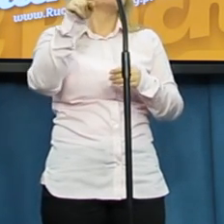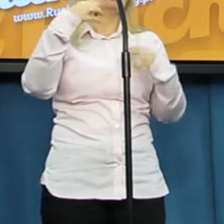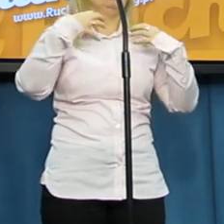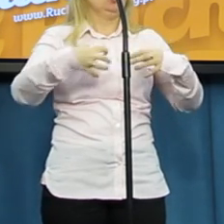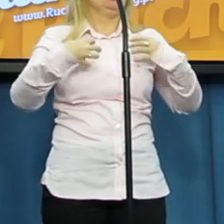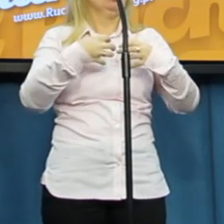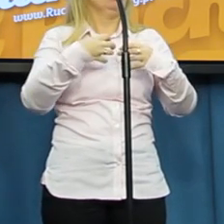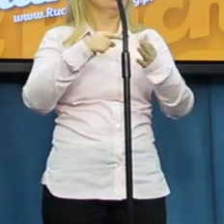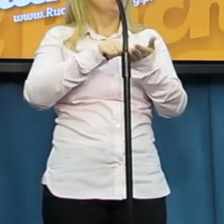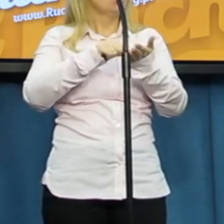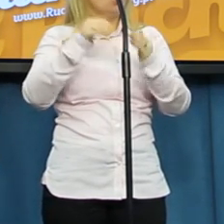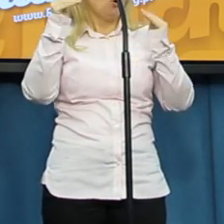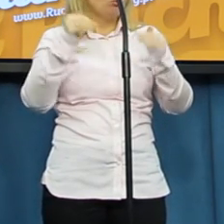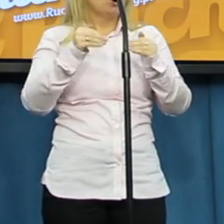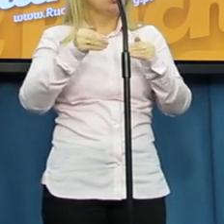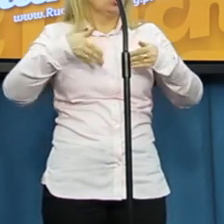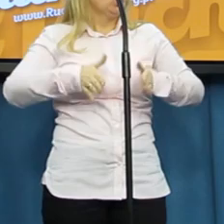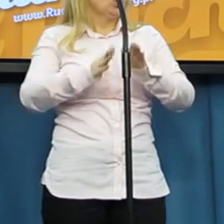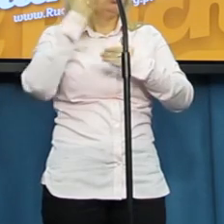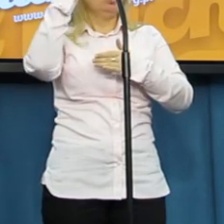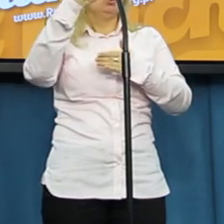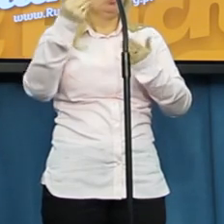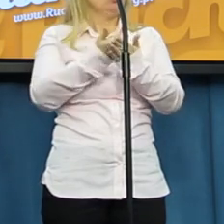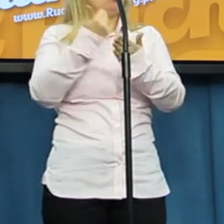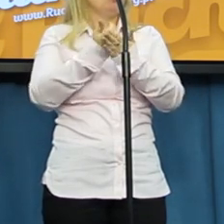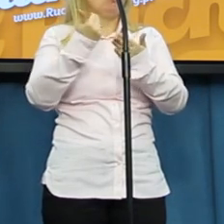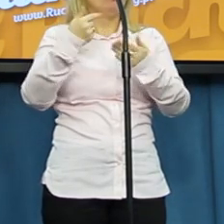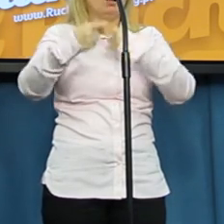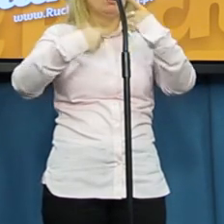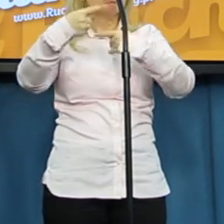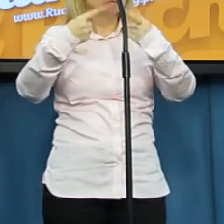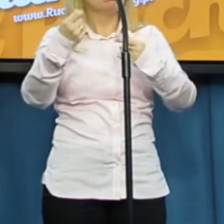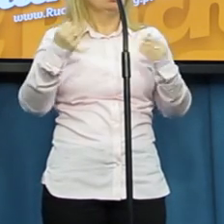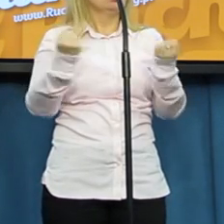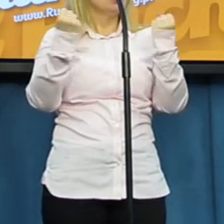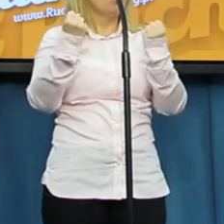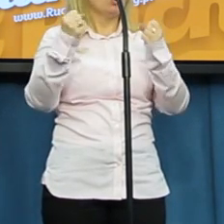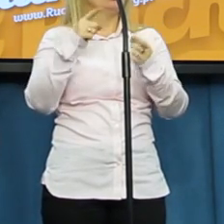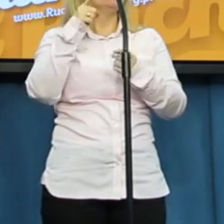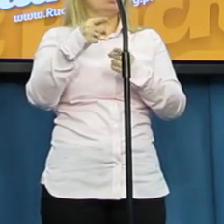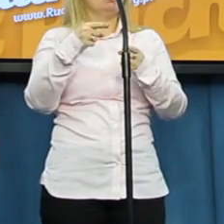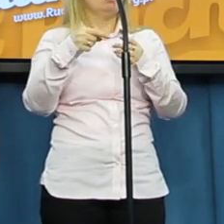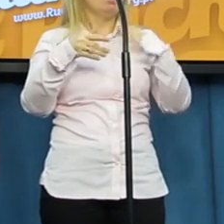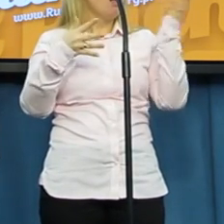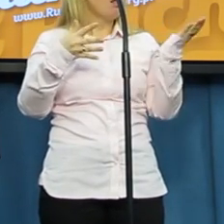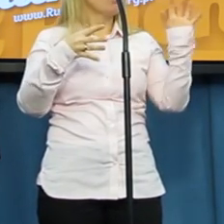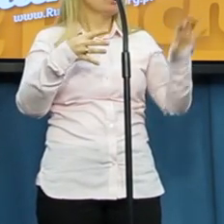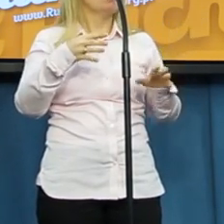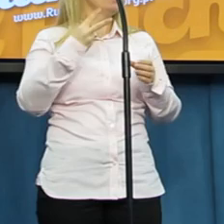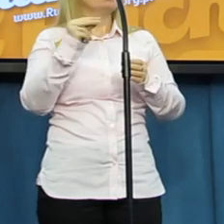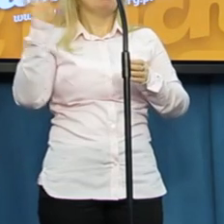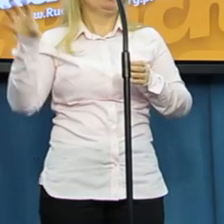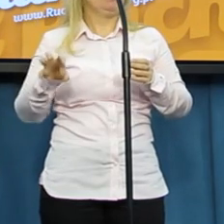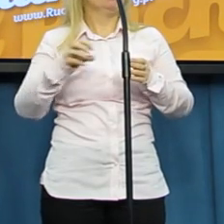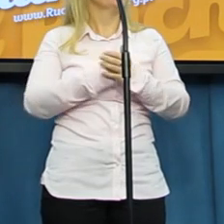nowa oferta dla Centrum Lewicy, czy dla Liberalnej Lewicy, czy dla wszystkiego, co nie jest prawicą. Ja